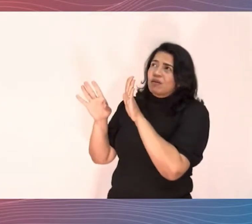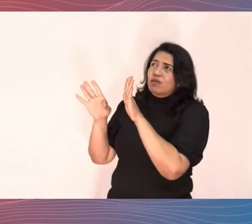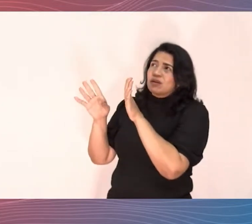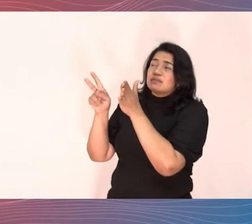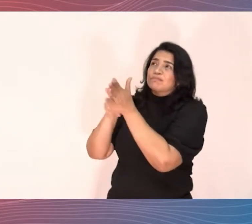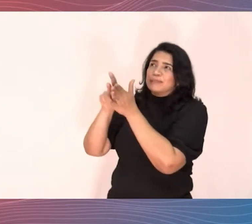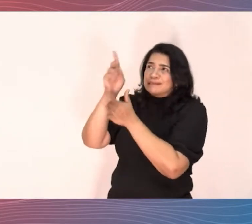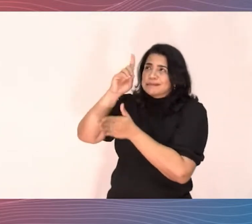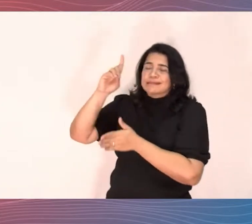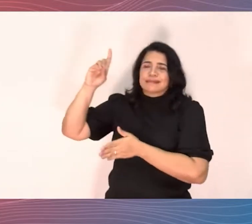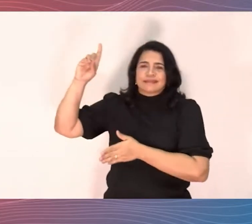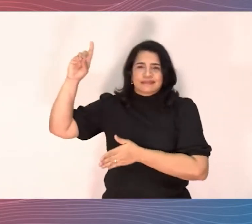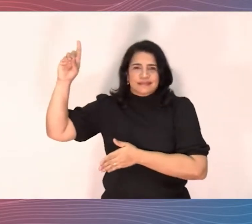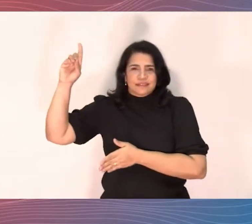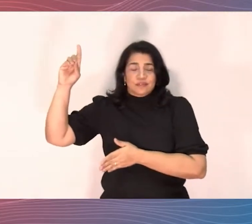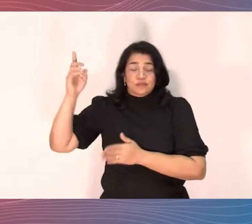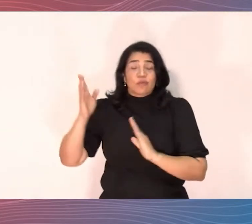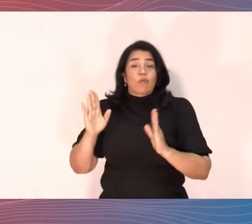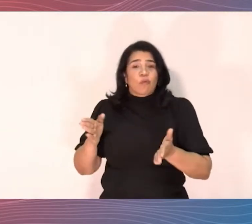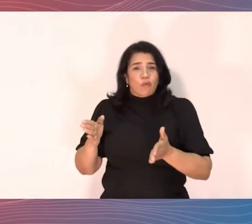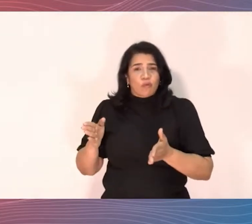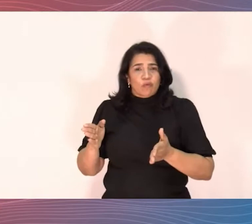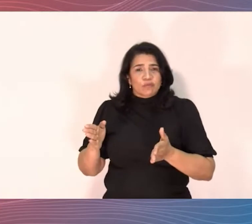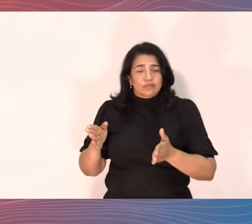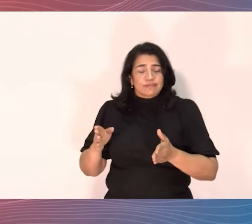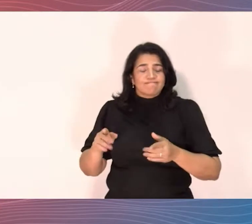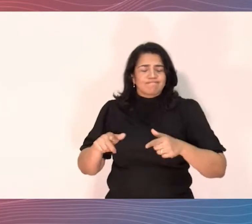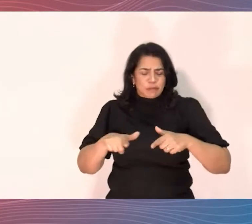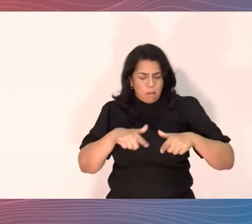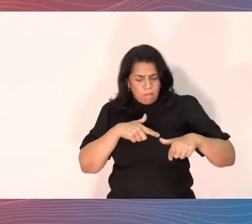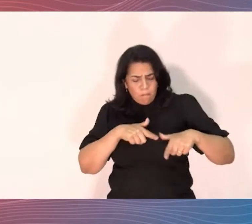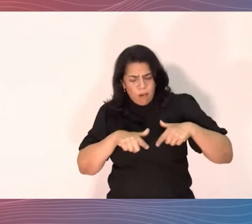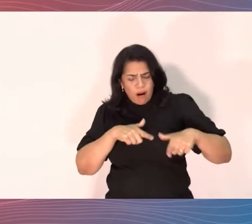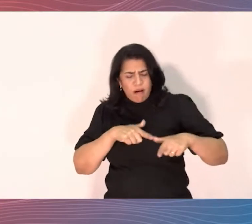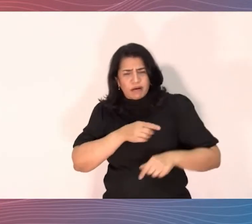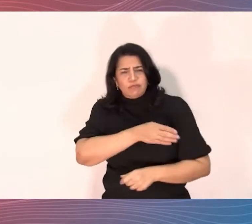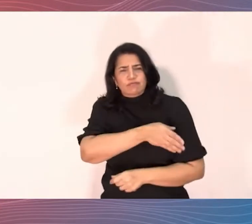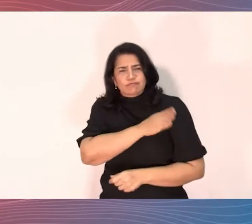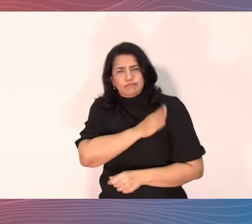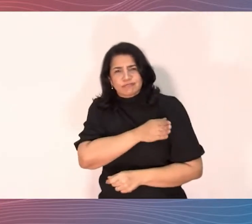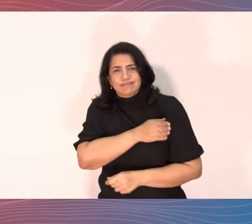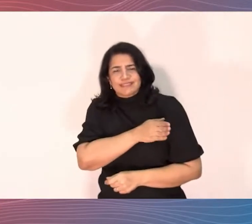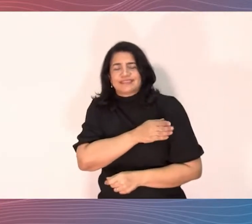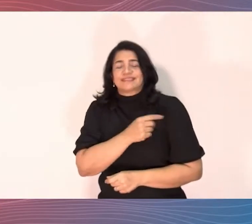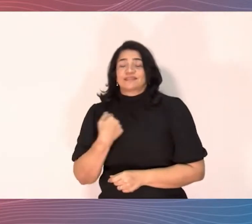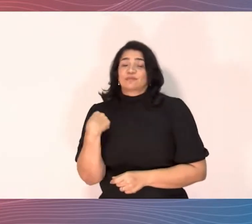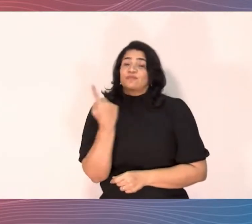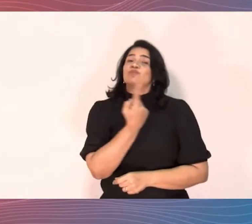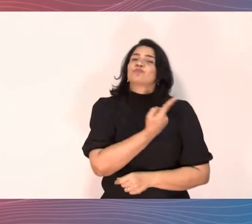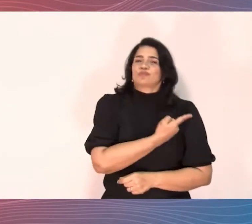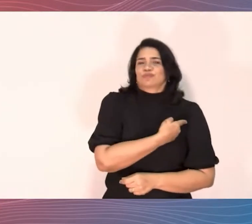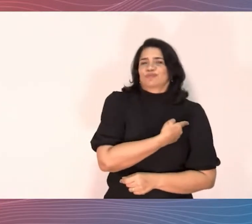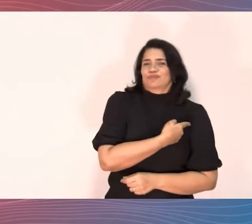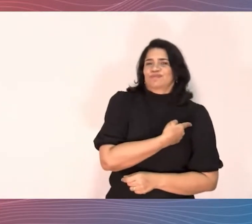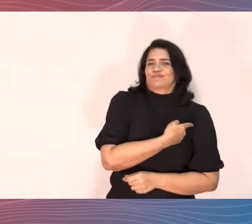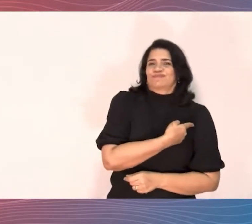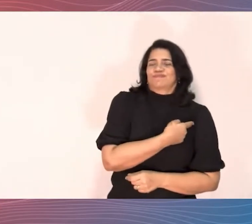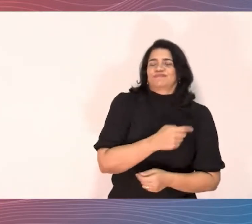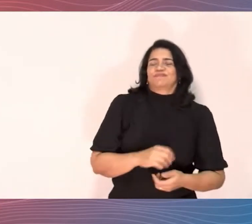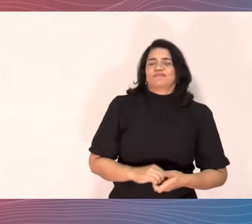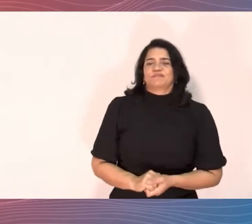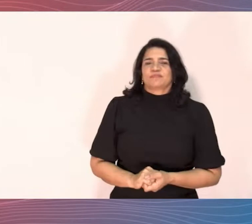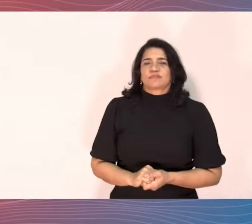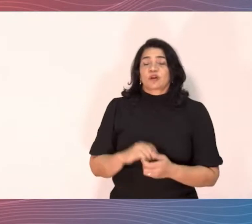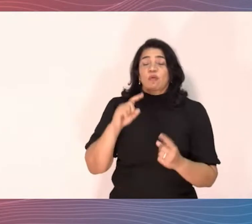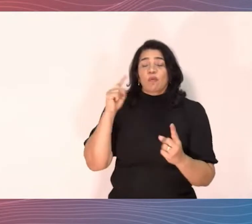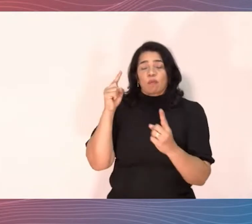para que tenhamos essa unidade que o Pai e o Filho têm, irmãos, é o ápice, é o máximo, é a unidade perfeita. Irmãos, quem